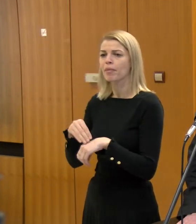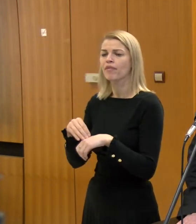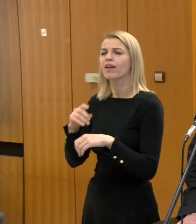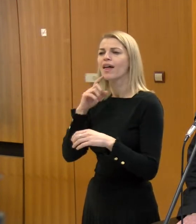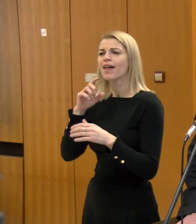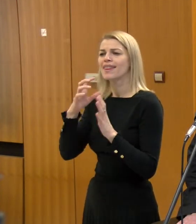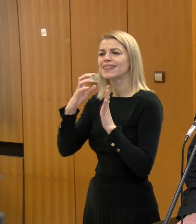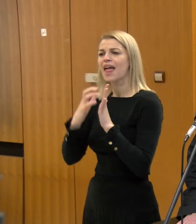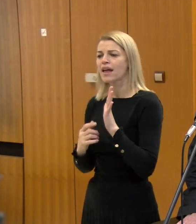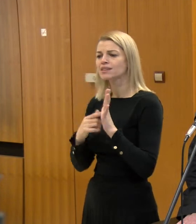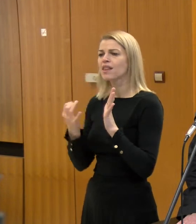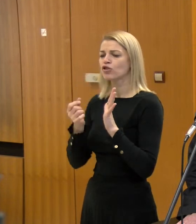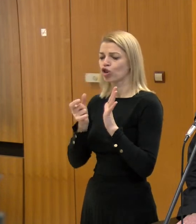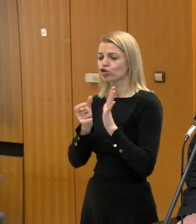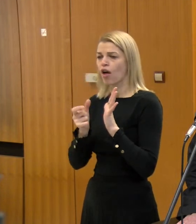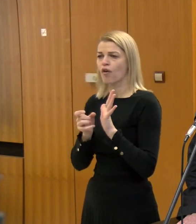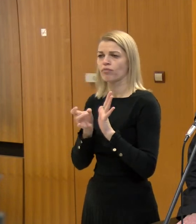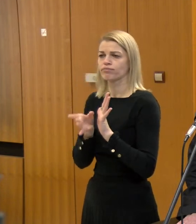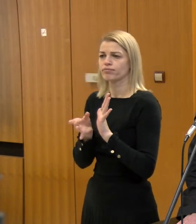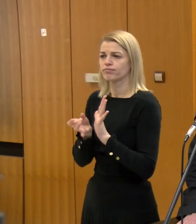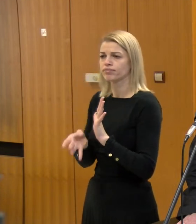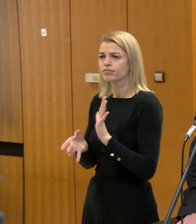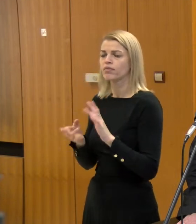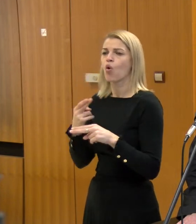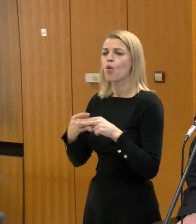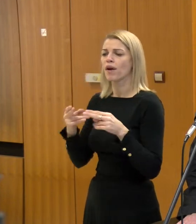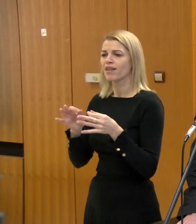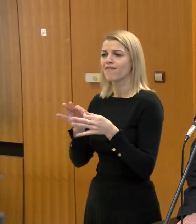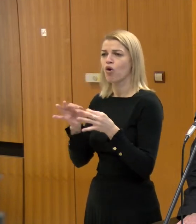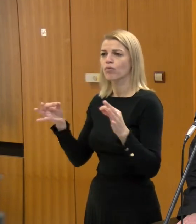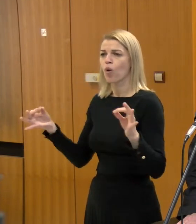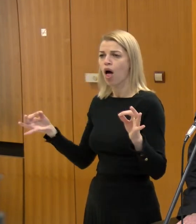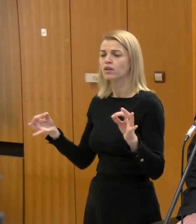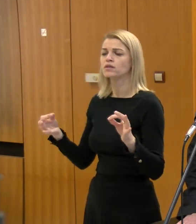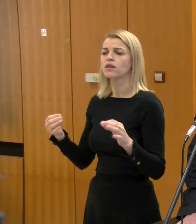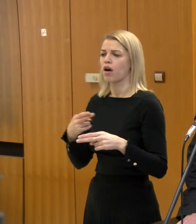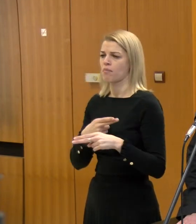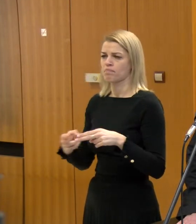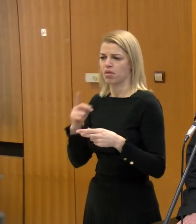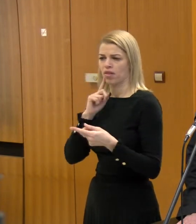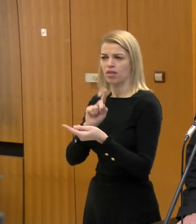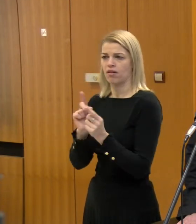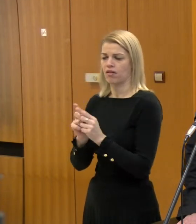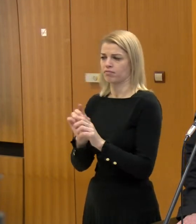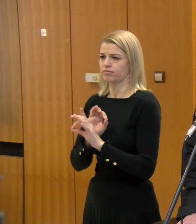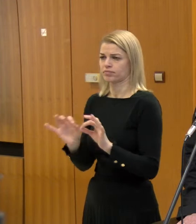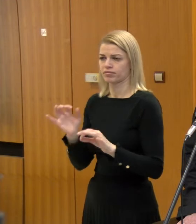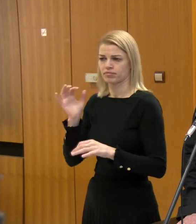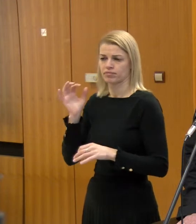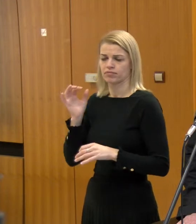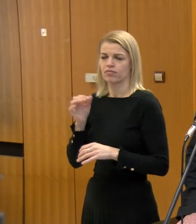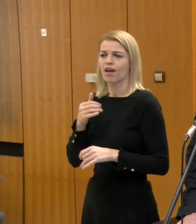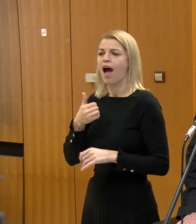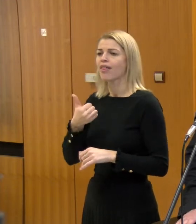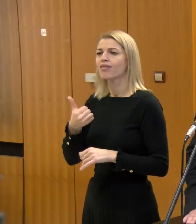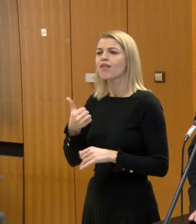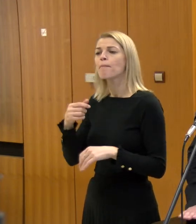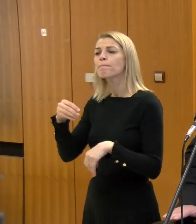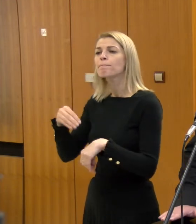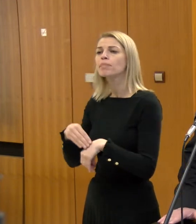textácii, vypustiť nejaké slovo, upraviť nejakú formuláciu, na ktorej sme sa plne zhodli. Ani jedna z tých pripomienok sa